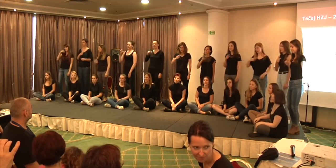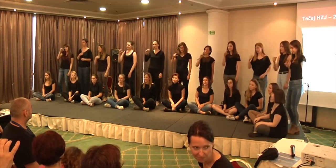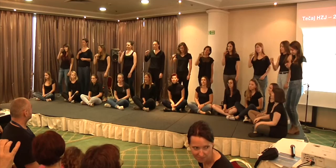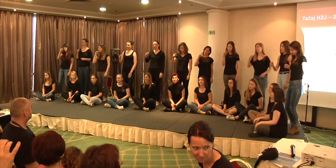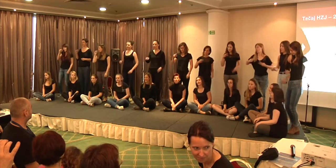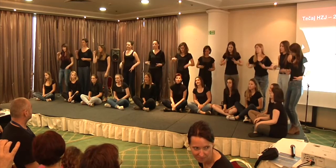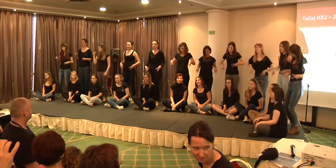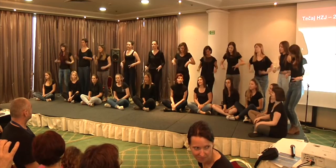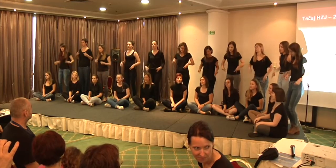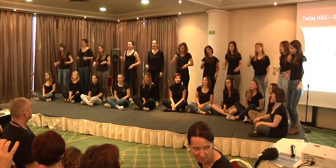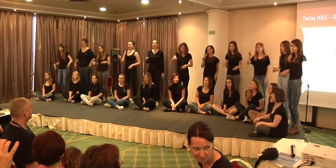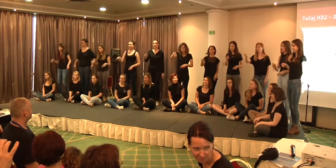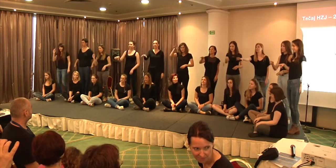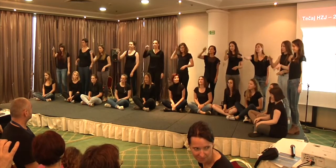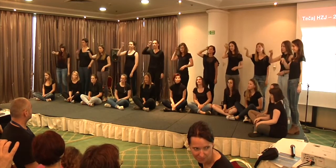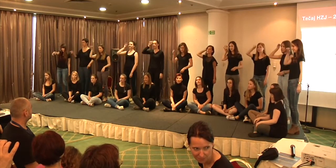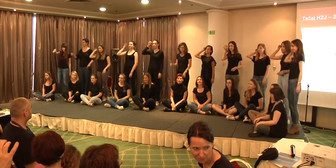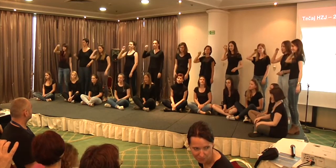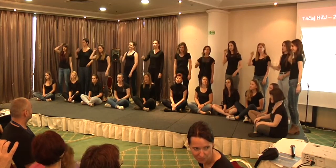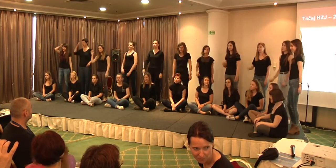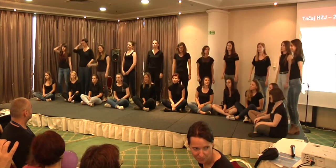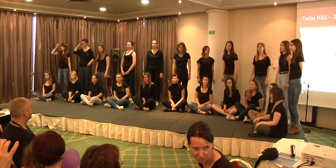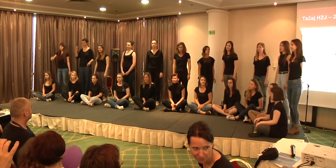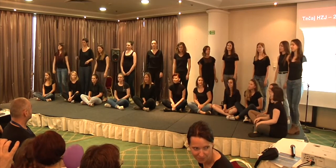strepim da jednom ne uvidiš